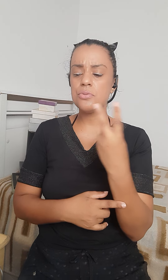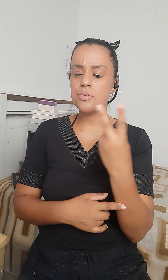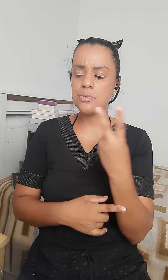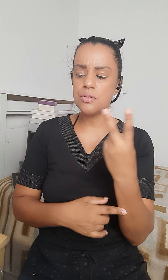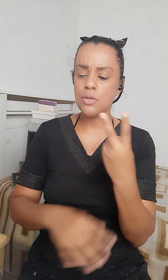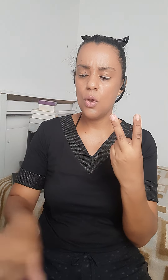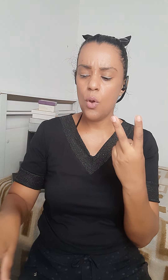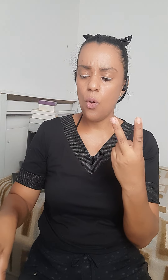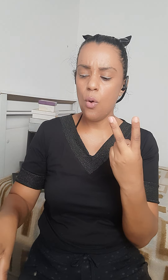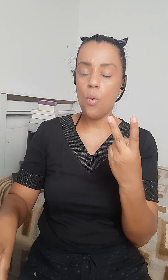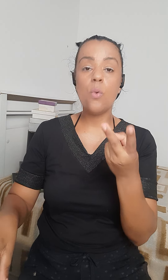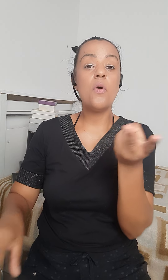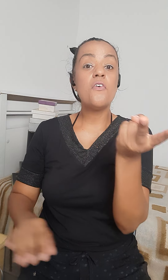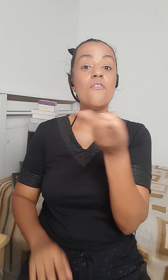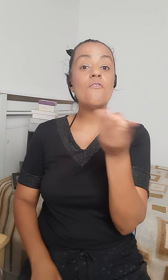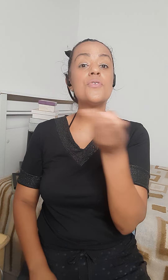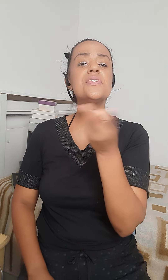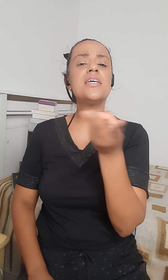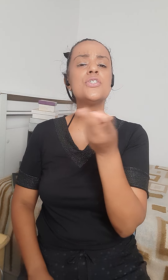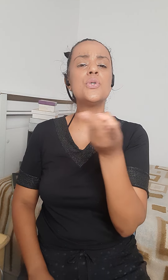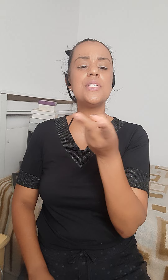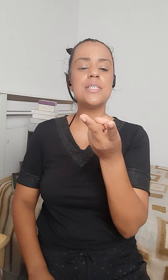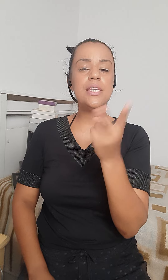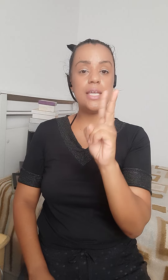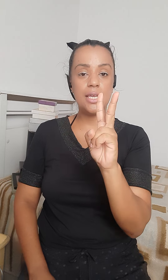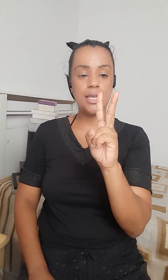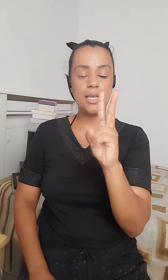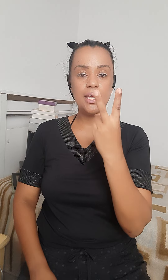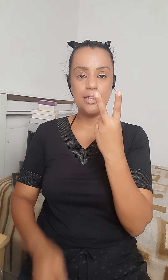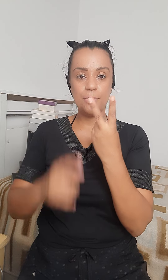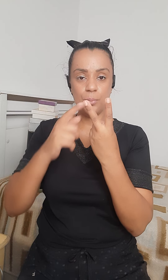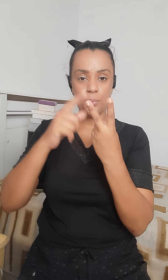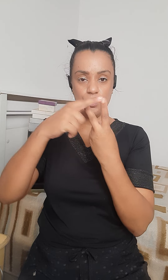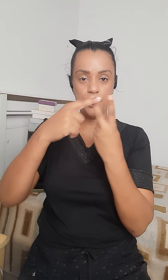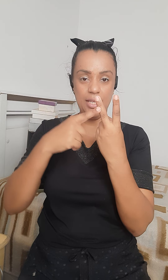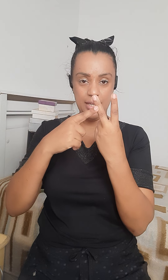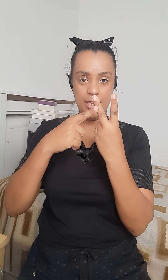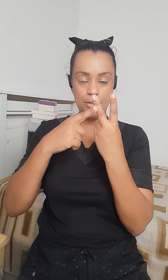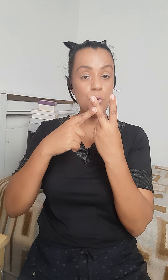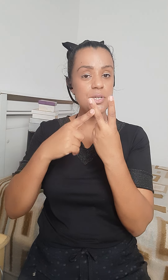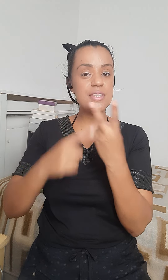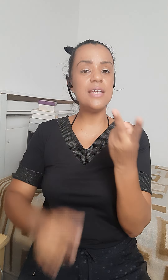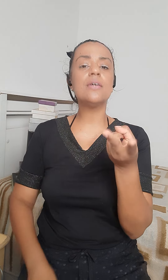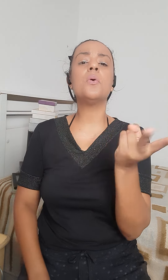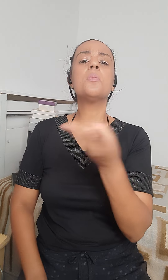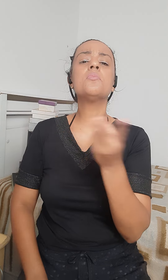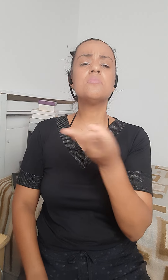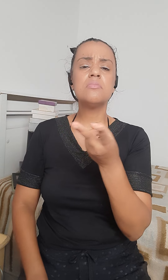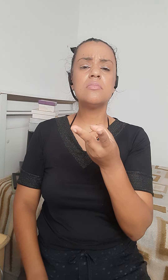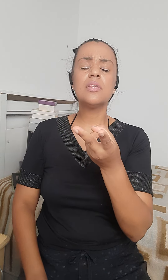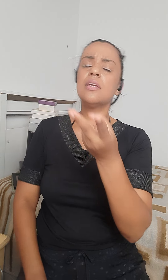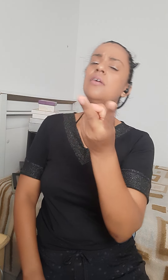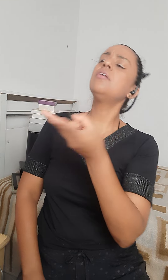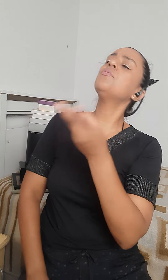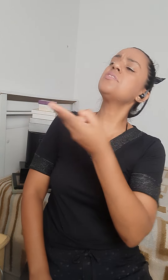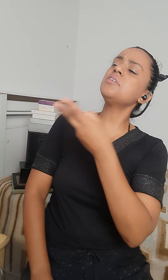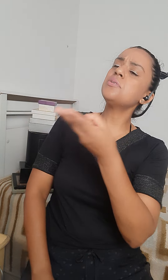Ambos. Ou vocês dois aí. É dois, né? Então, ó, vocês dois